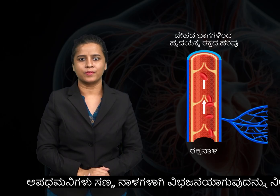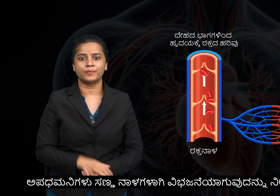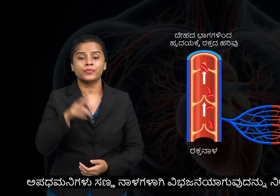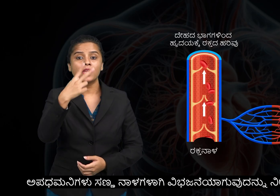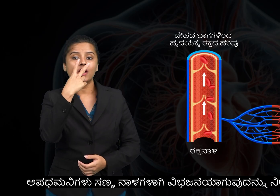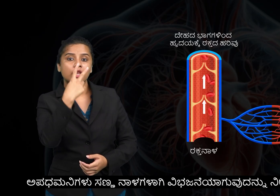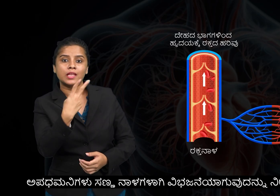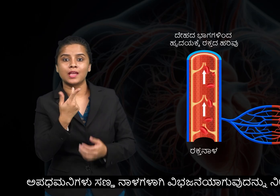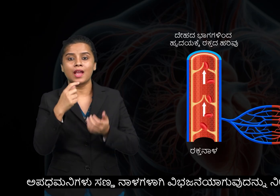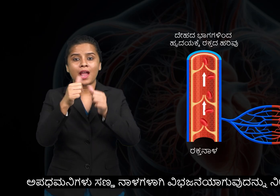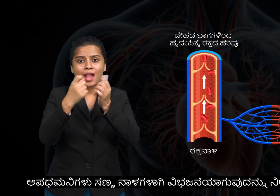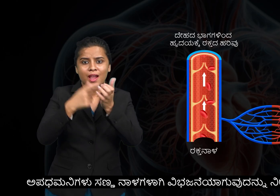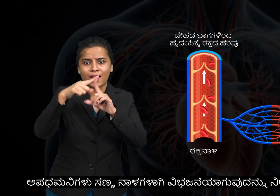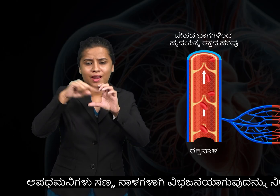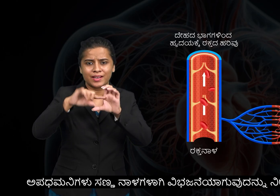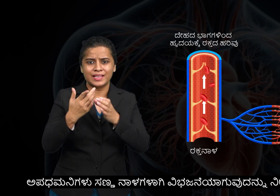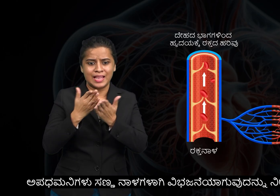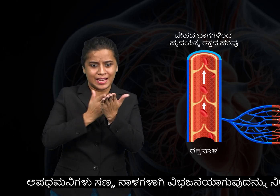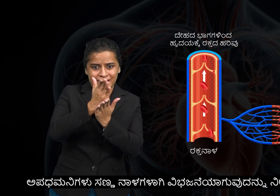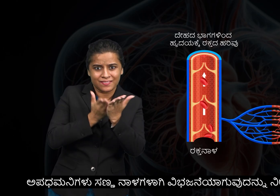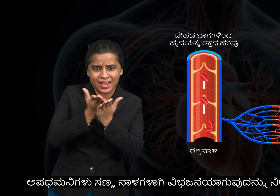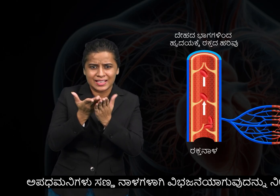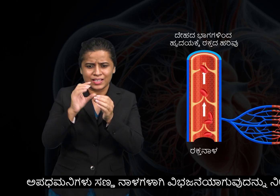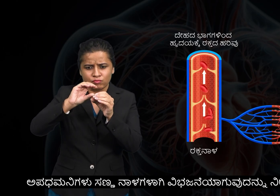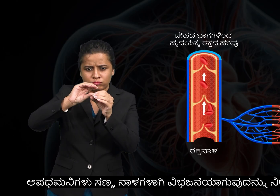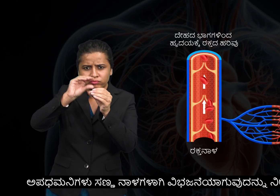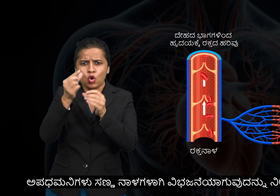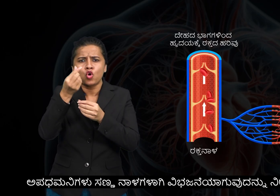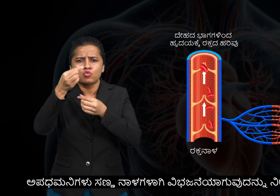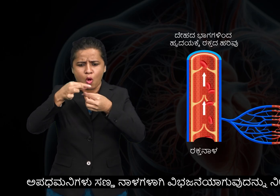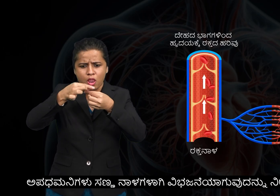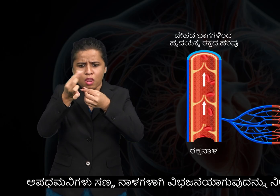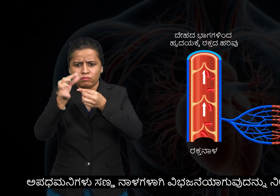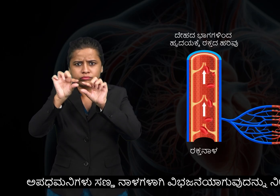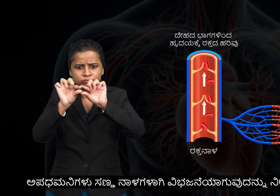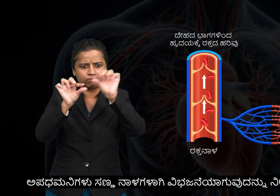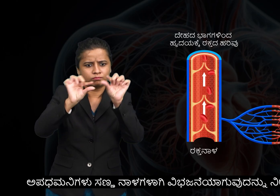ಅಪಧಮನಿಗಳು ಸಣ್ಣ ನಾಳಗಳಾಗಿ ವಿಭಜನೆಯಾಗುವುದನ್ನು ನೀವು ನೋಡುತ್ತೀರಾ?